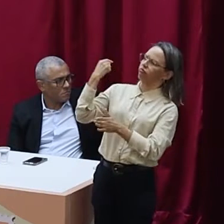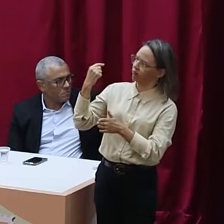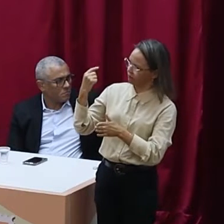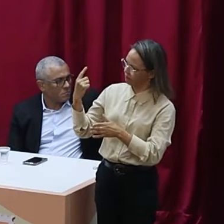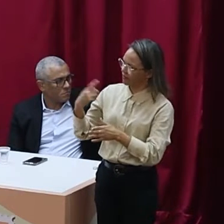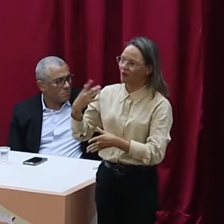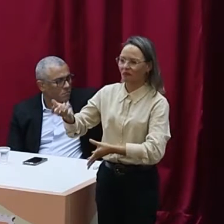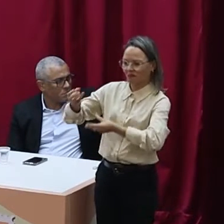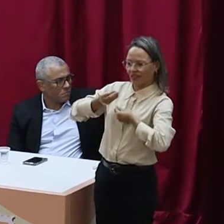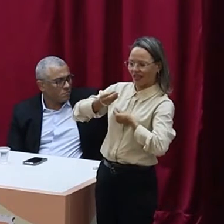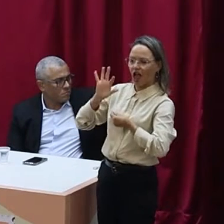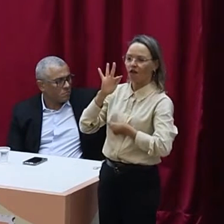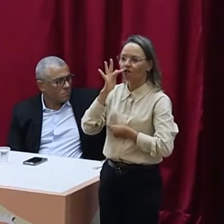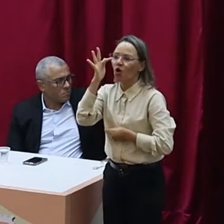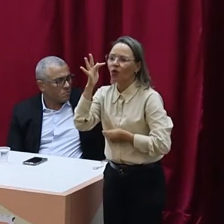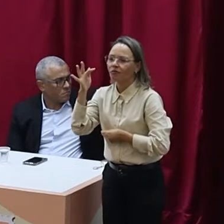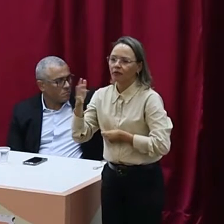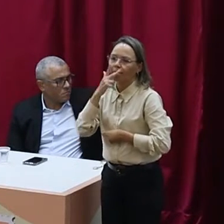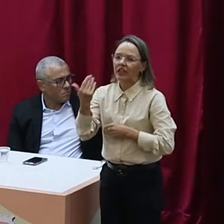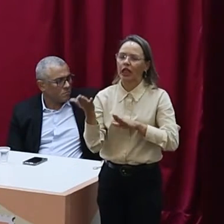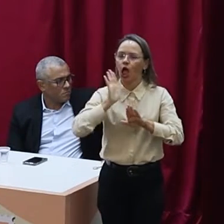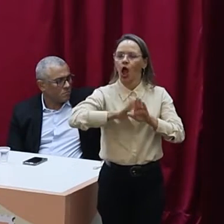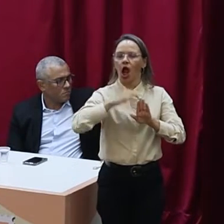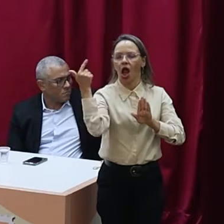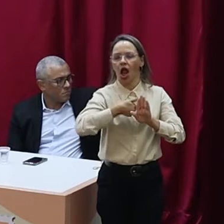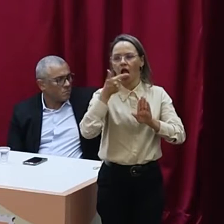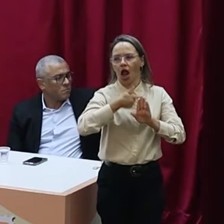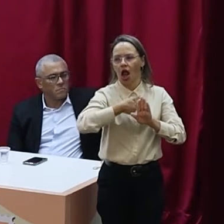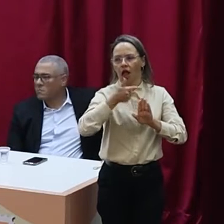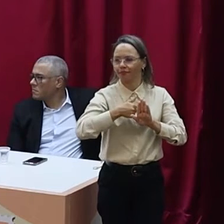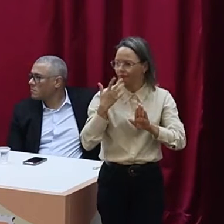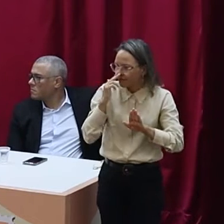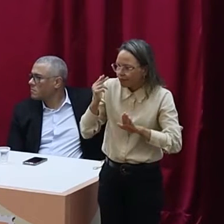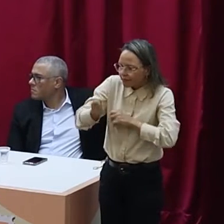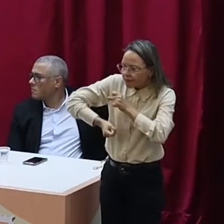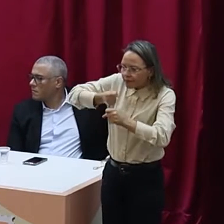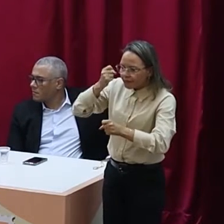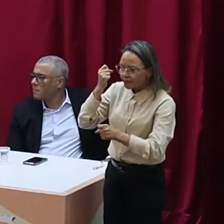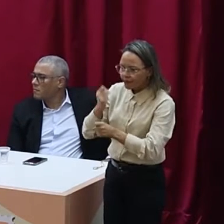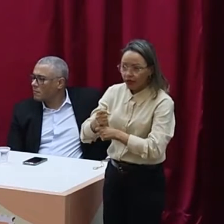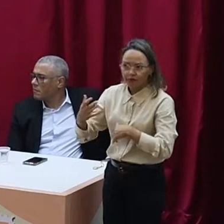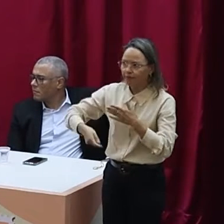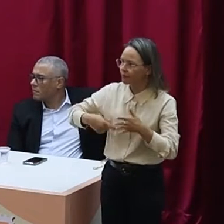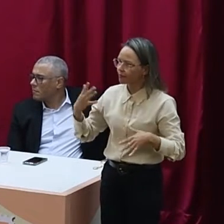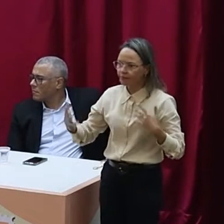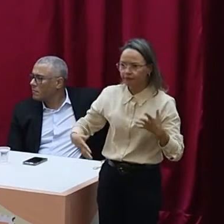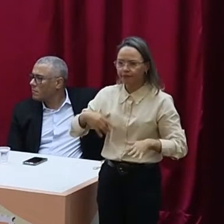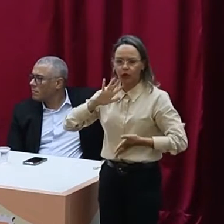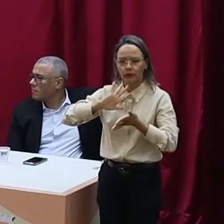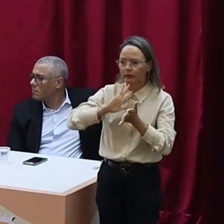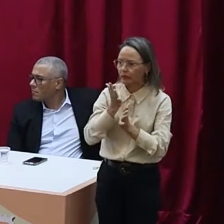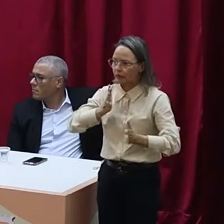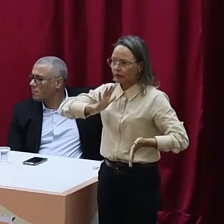dela para entregar flores, né? Que é um gesto bastante irônico, né? Então, você passa o ano inteiro sendo enfim,